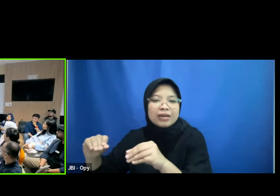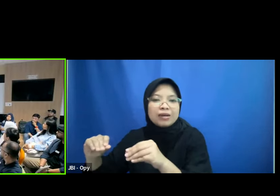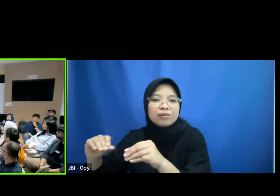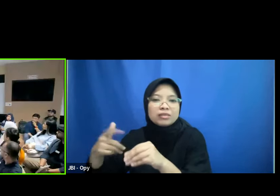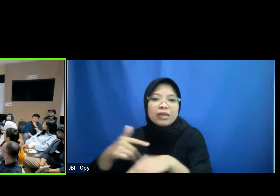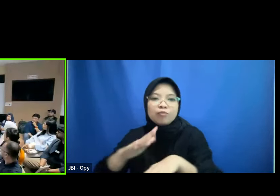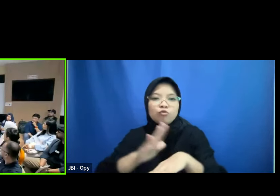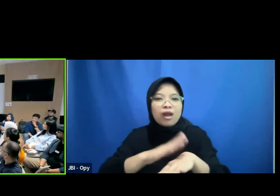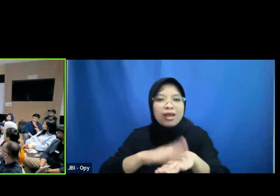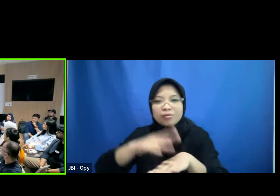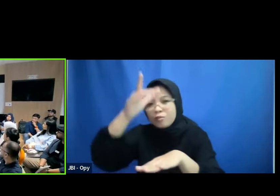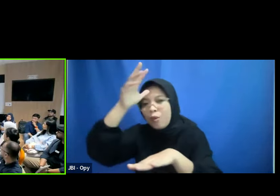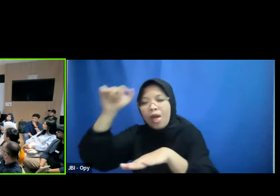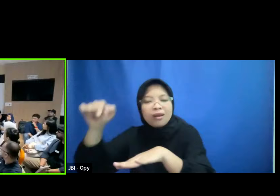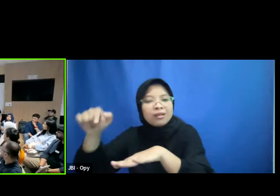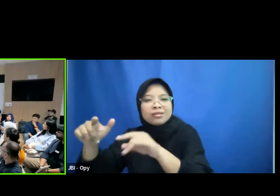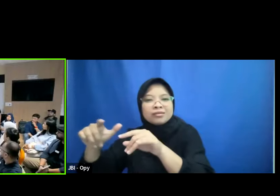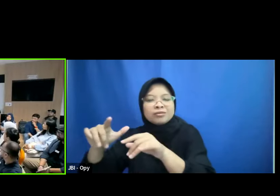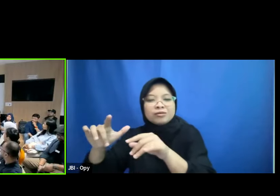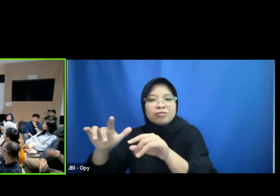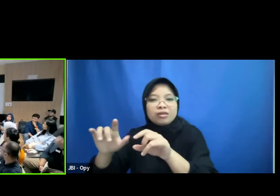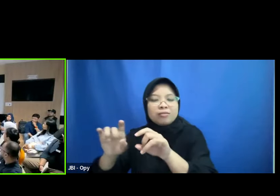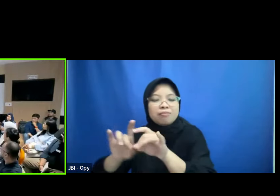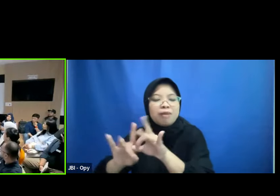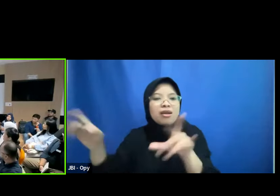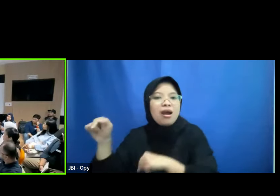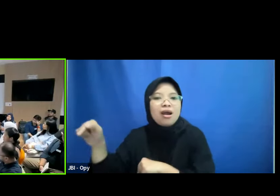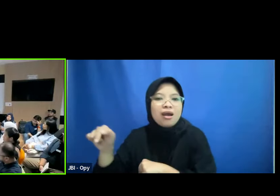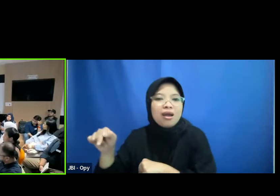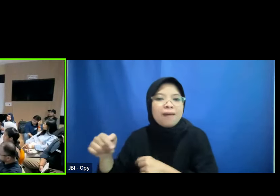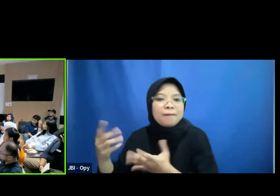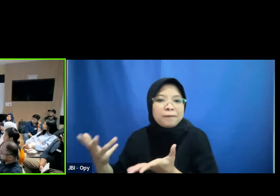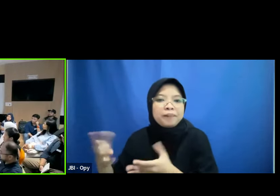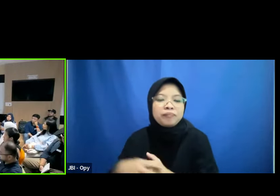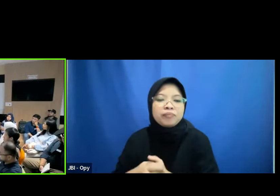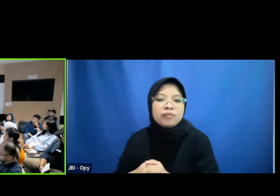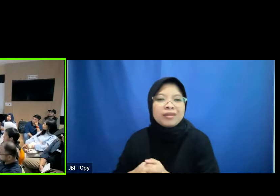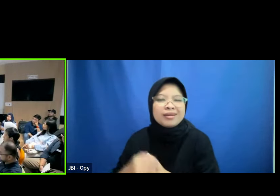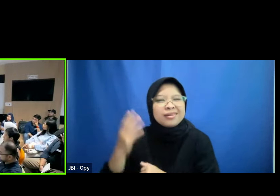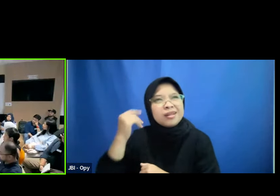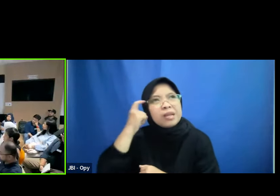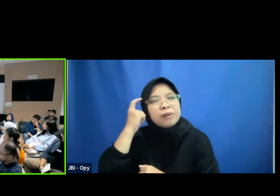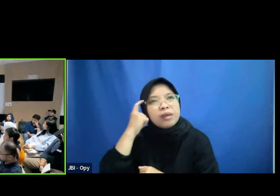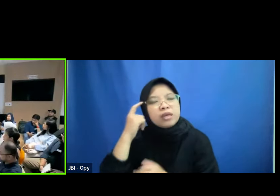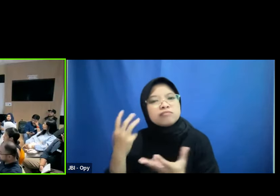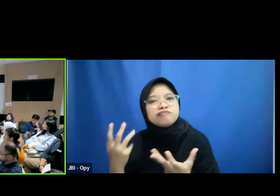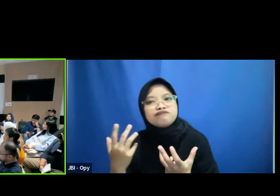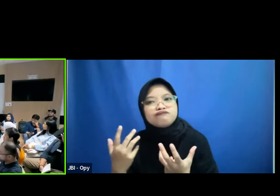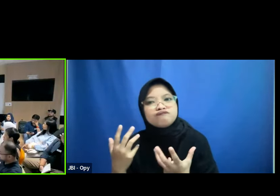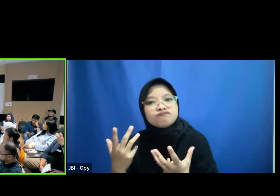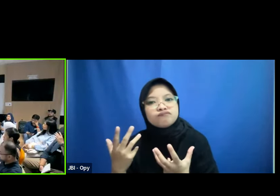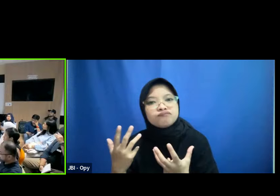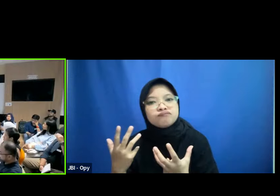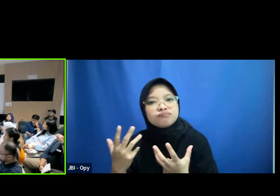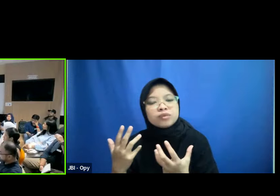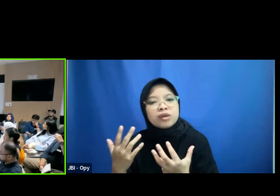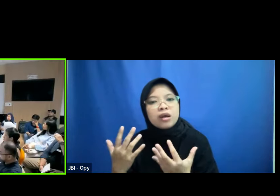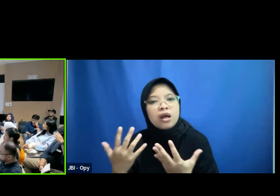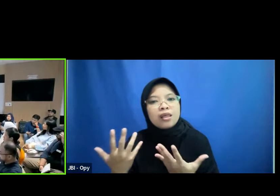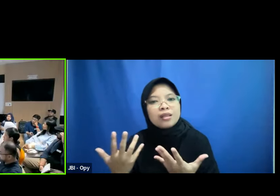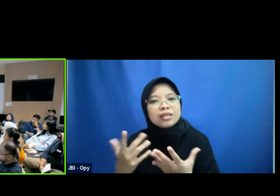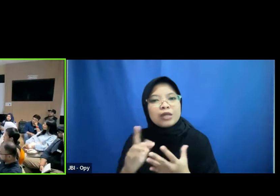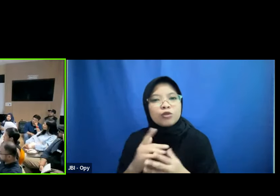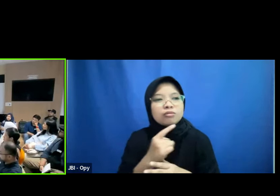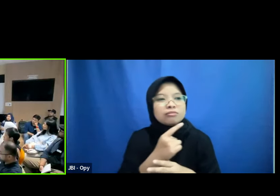culture gitu jadi lumayan jauh dan Eh dari tadi tu kepikiran gitu advantage atau